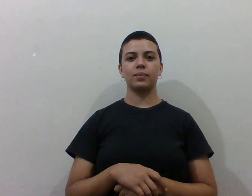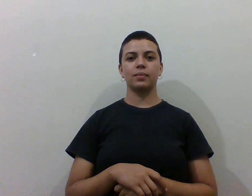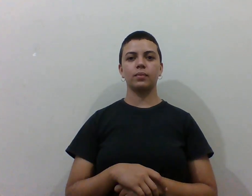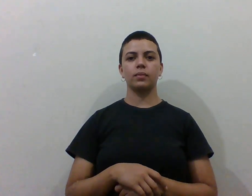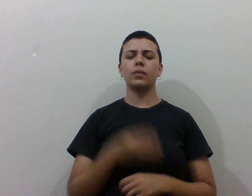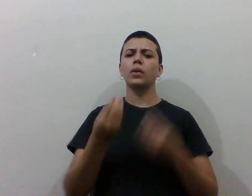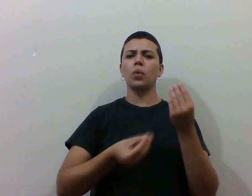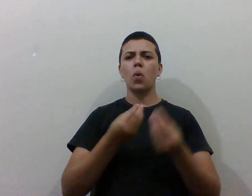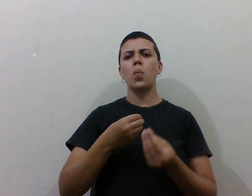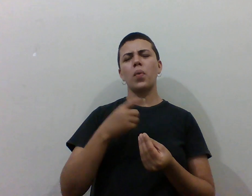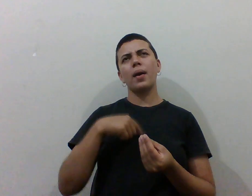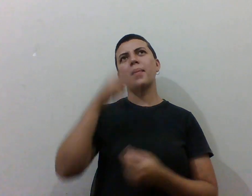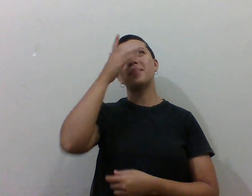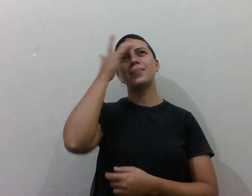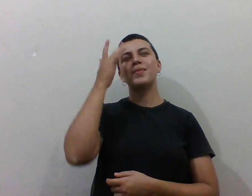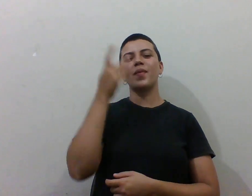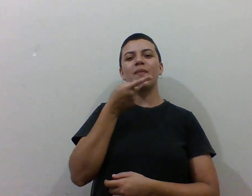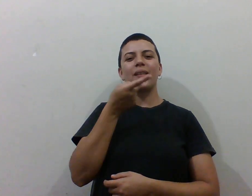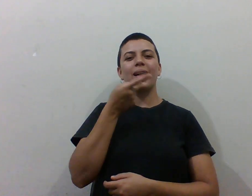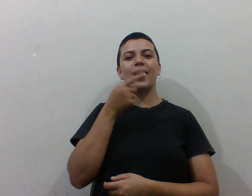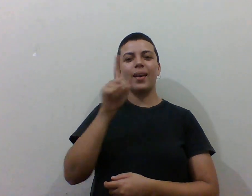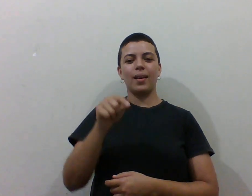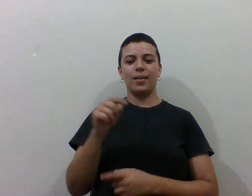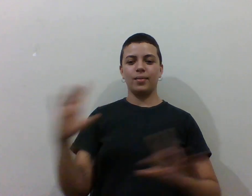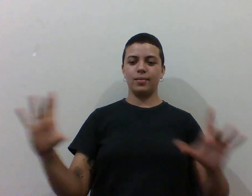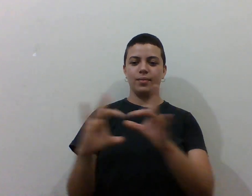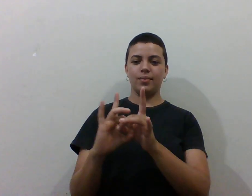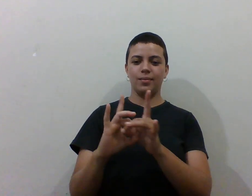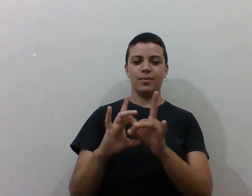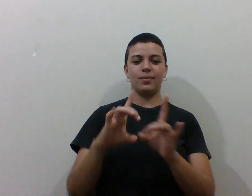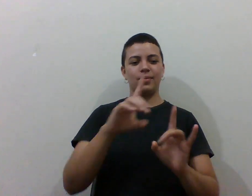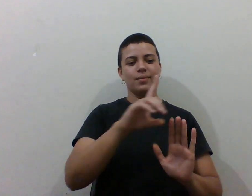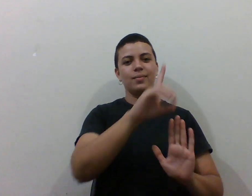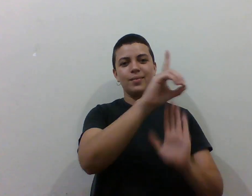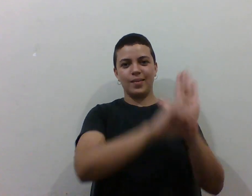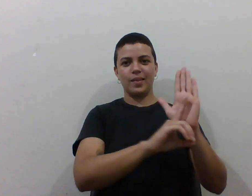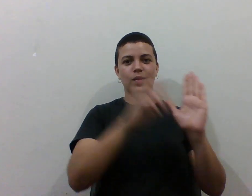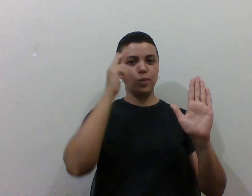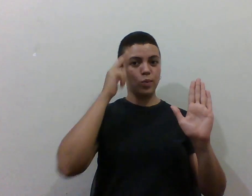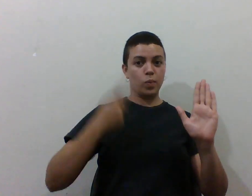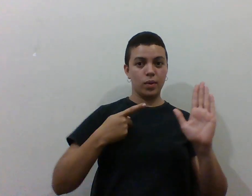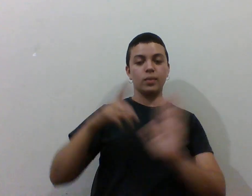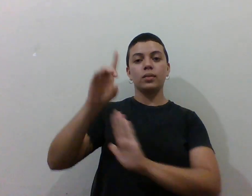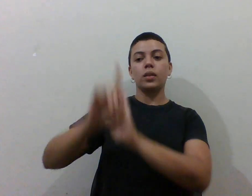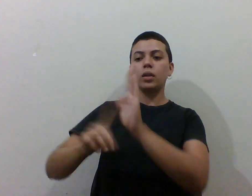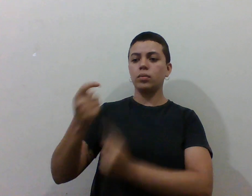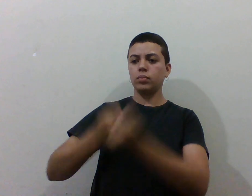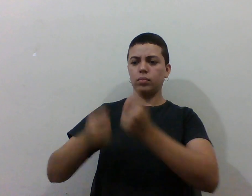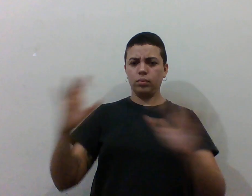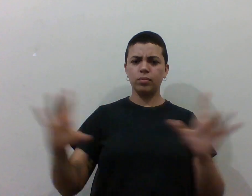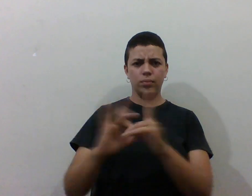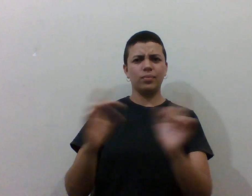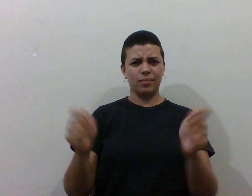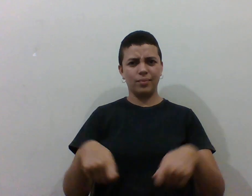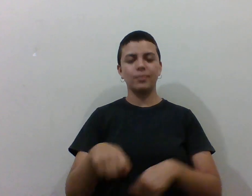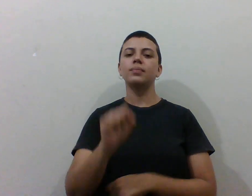interpretação a gente está falando inclusive na inserção de direitos humanos numa disciplina como essa direito administrativo bem todo mundo que me